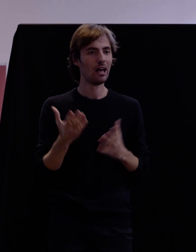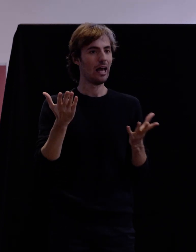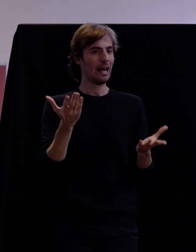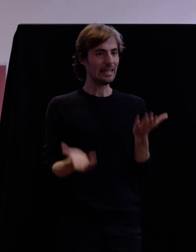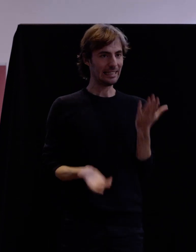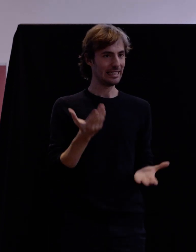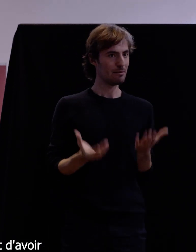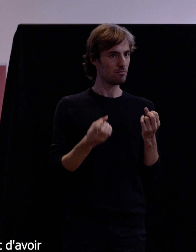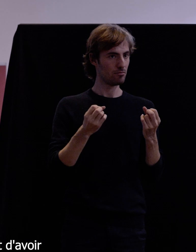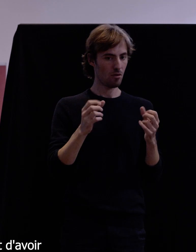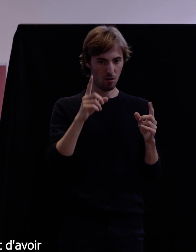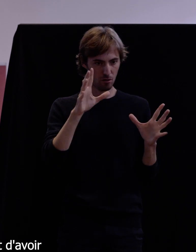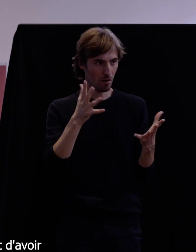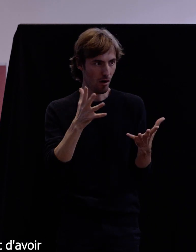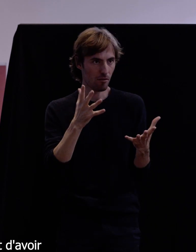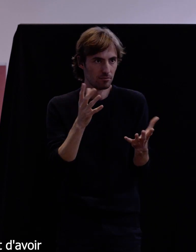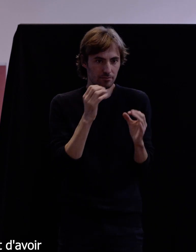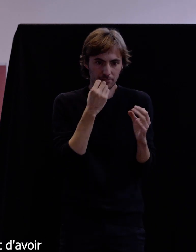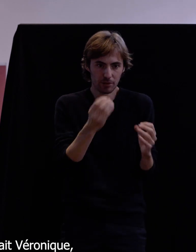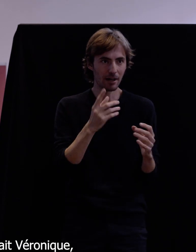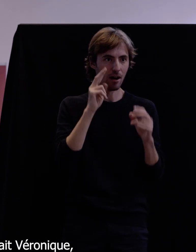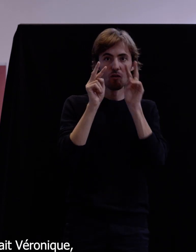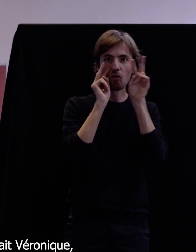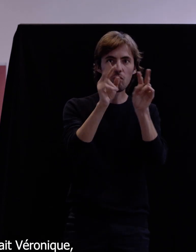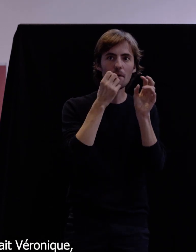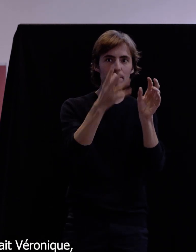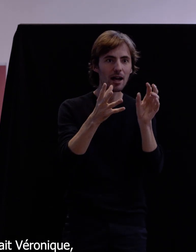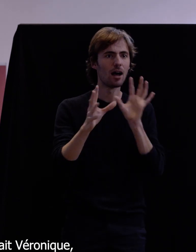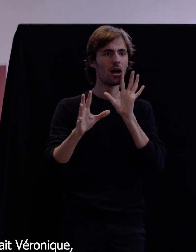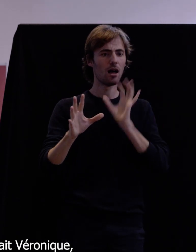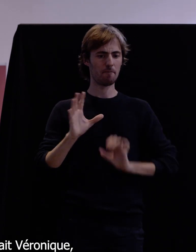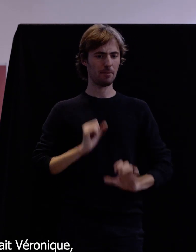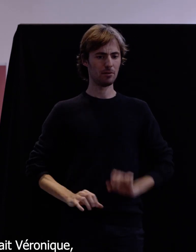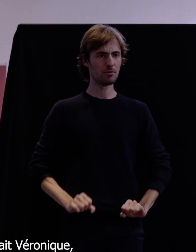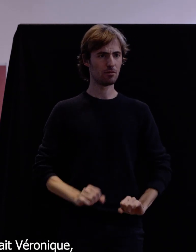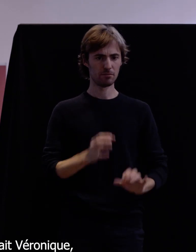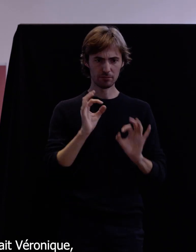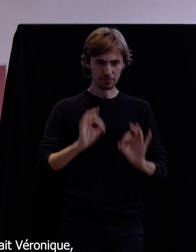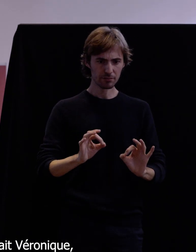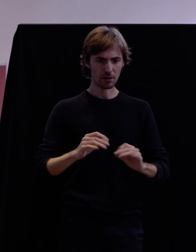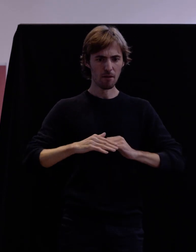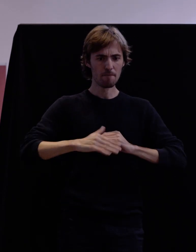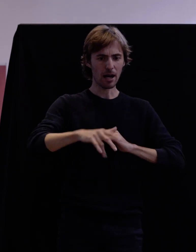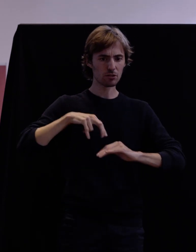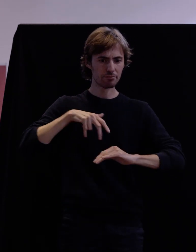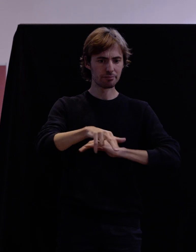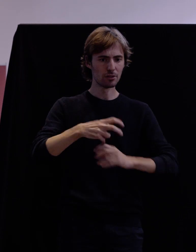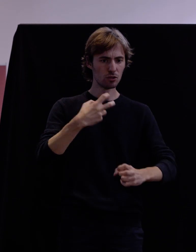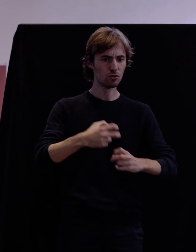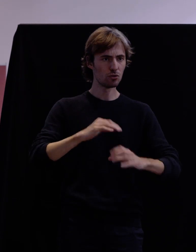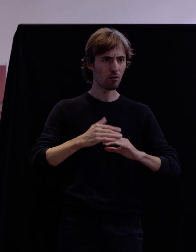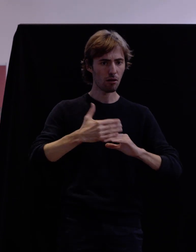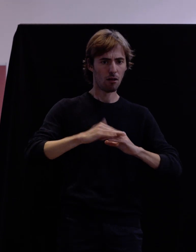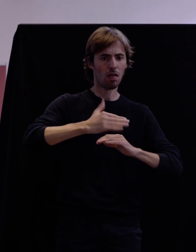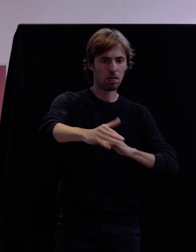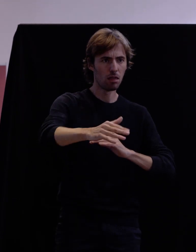bien voir. C'est le fait d'avoir une bonne proprioception, comme vous disait Véronique. Est-ce que je marche sur du dur, du mou? Est-ce que j'ai